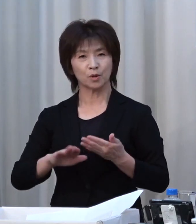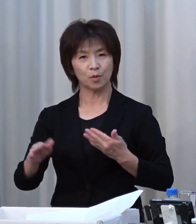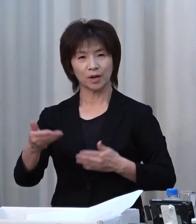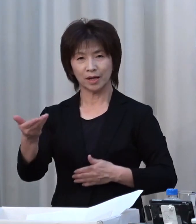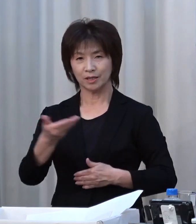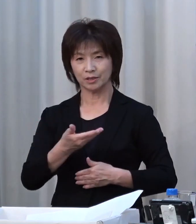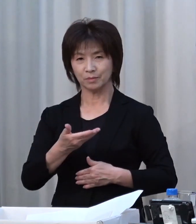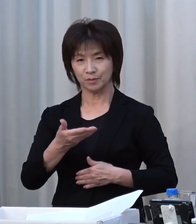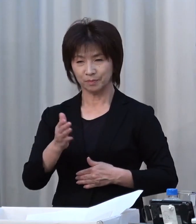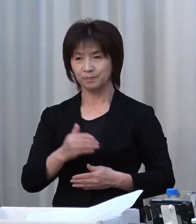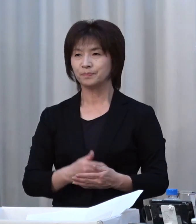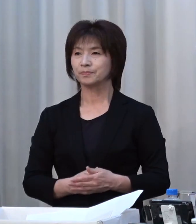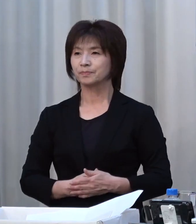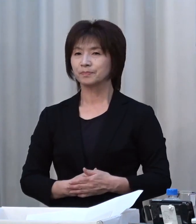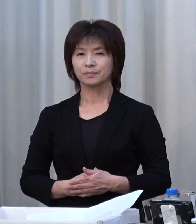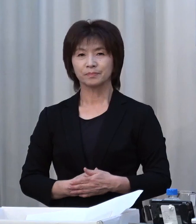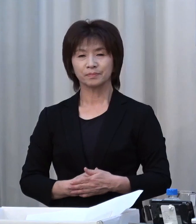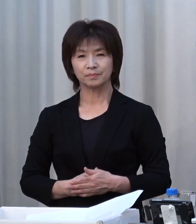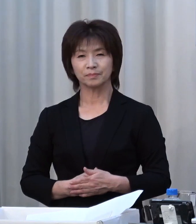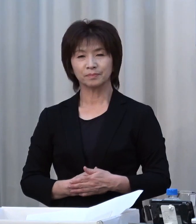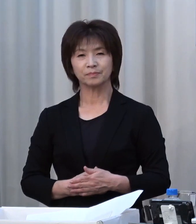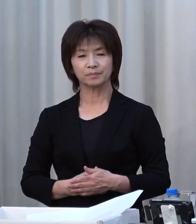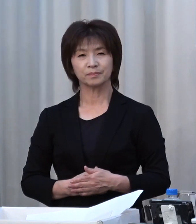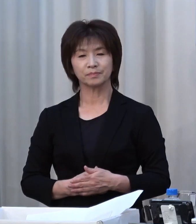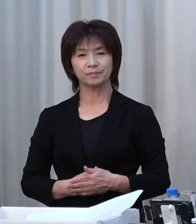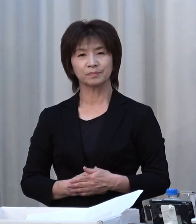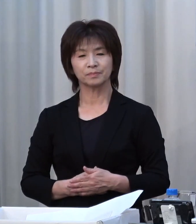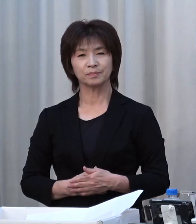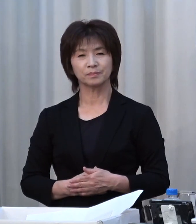はい。はい。よろしくお願いします。